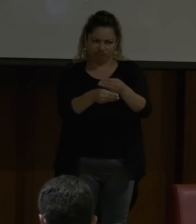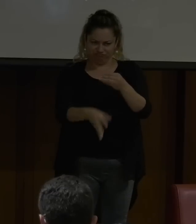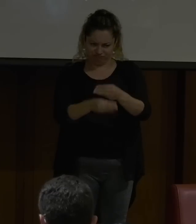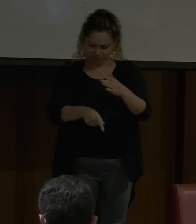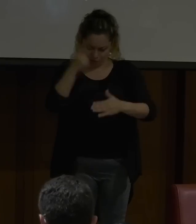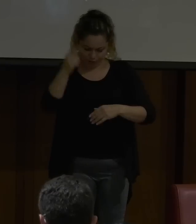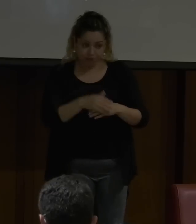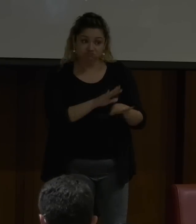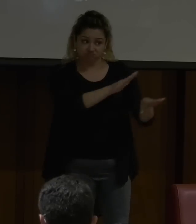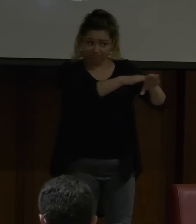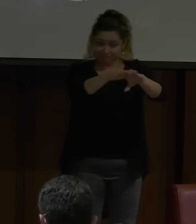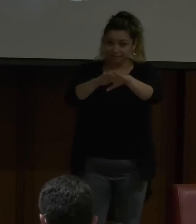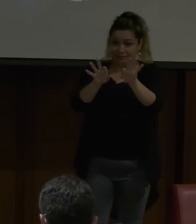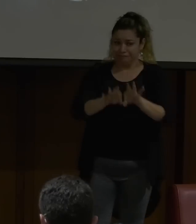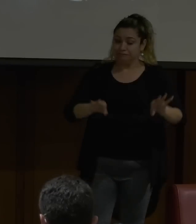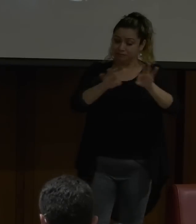es interesante ver